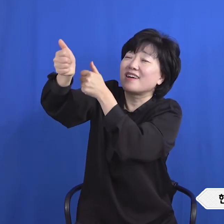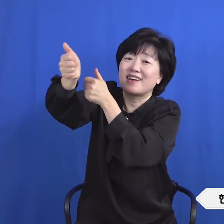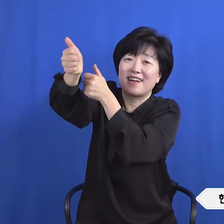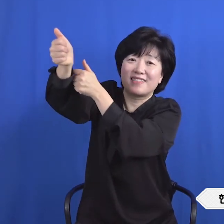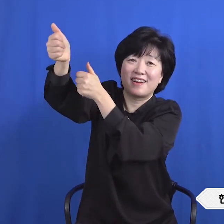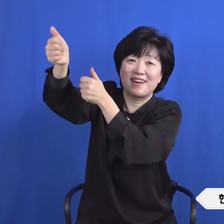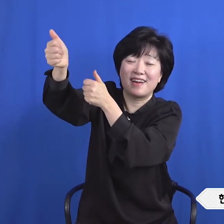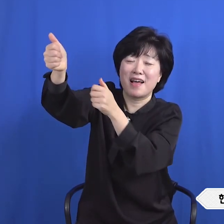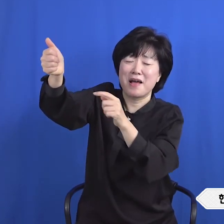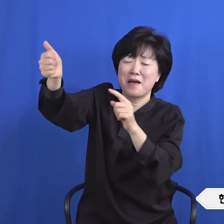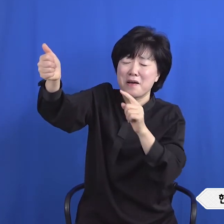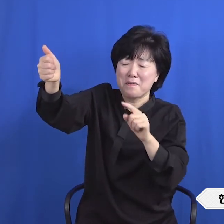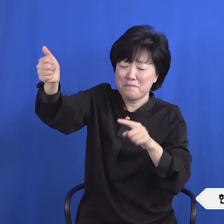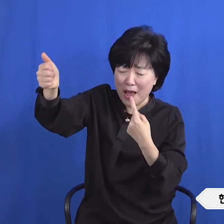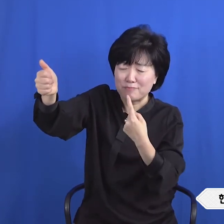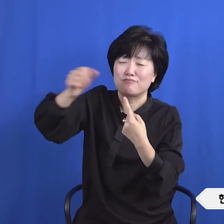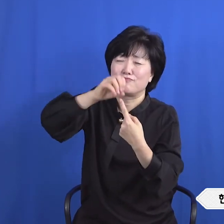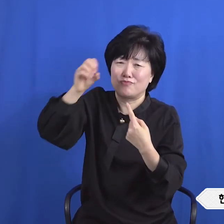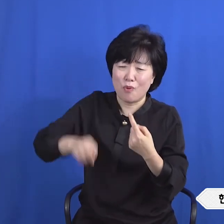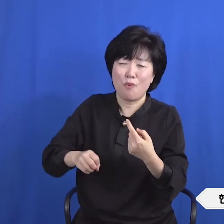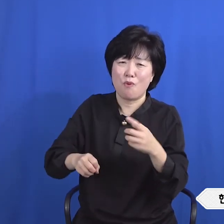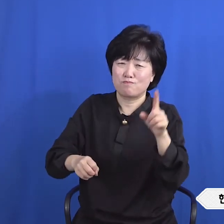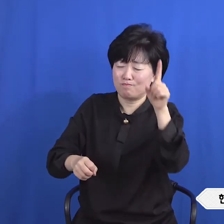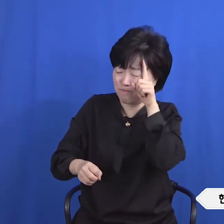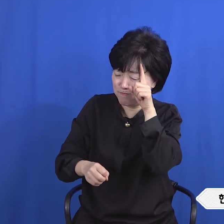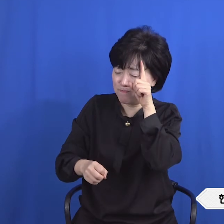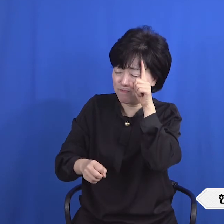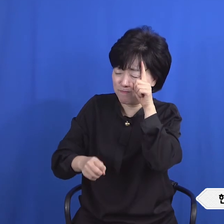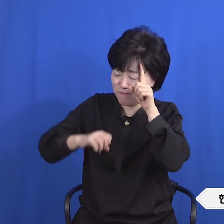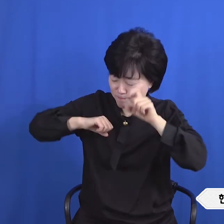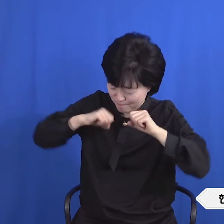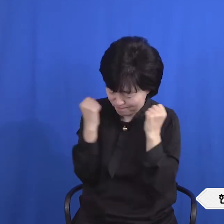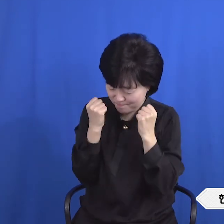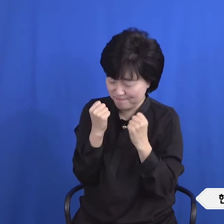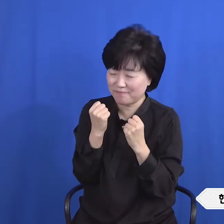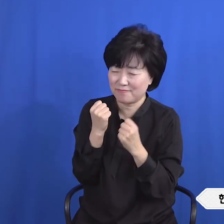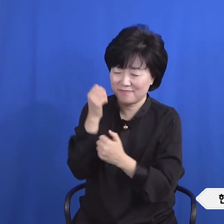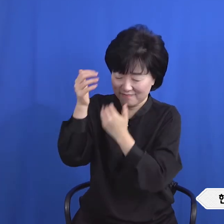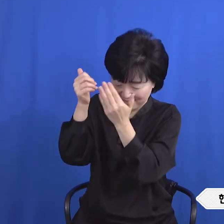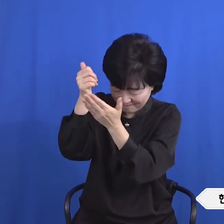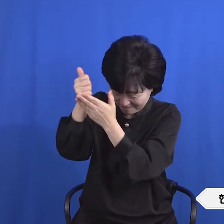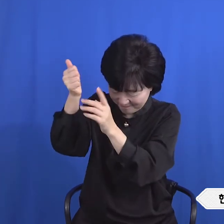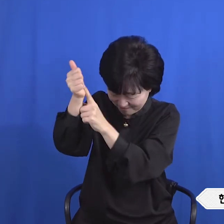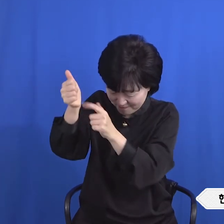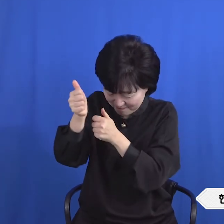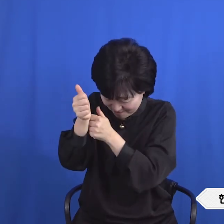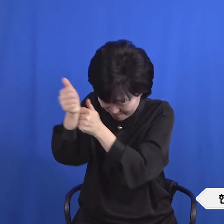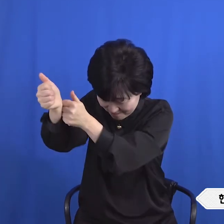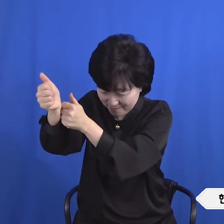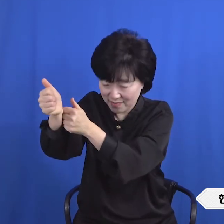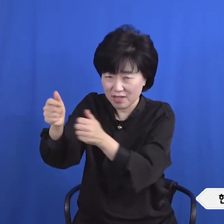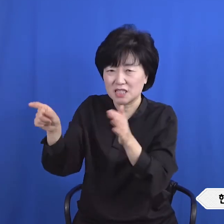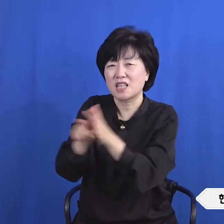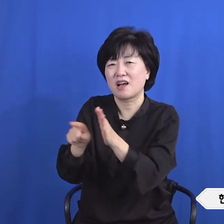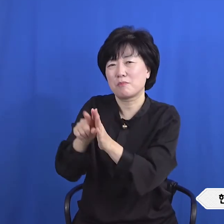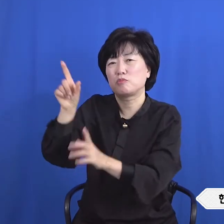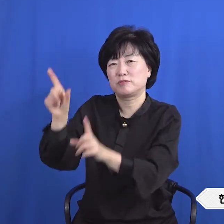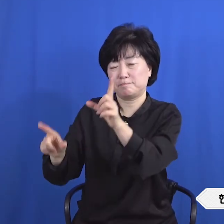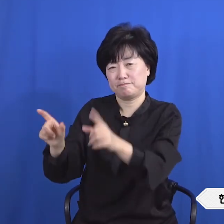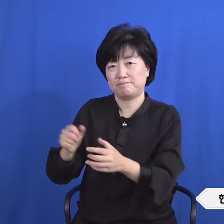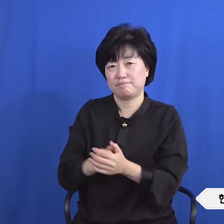양은 100% 수동적입니다. 신앙은 수동적이 되는 것입니다.